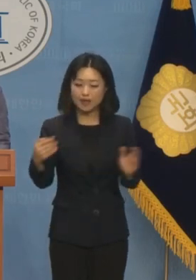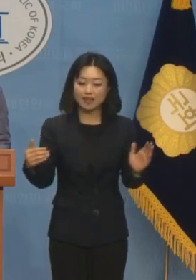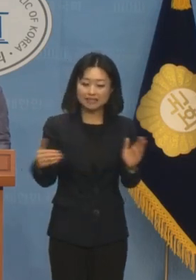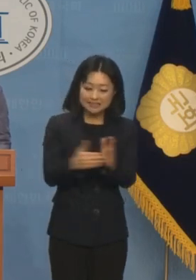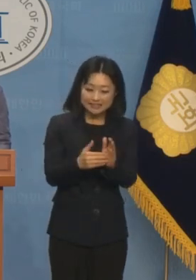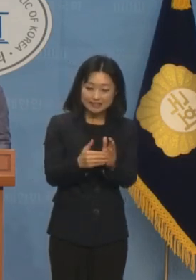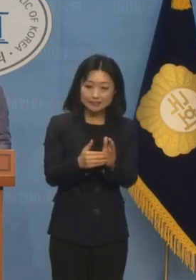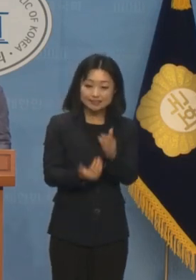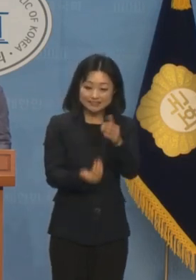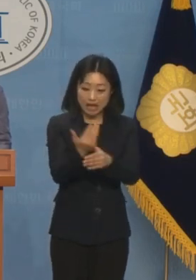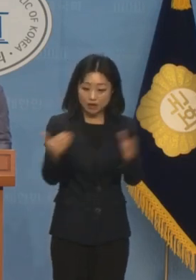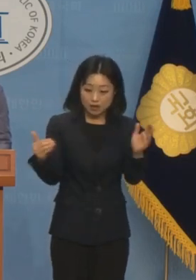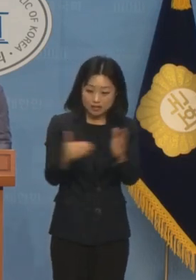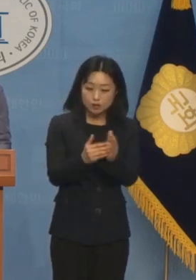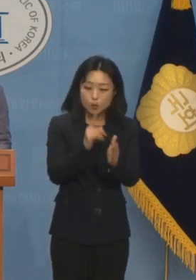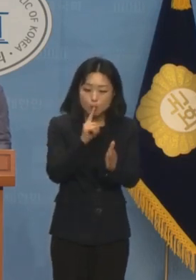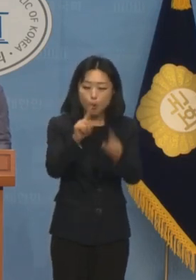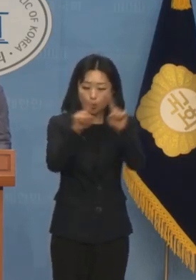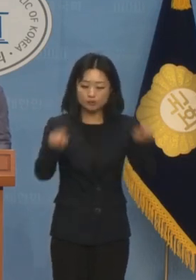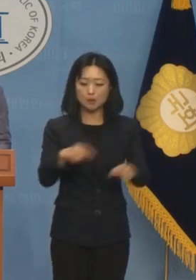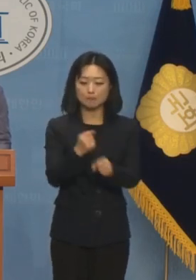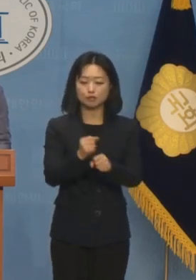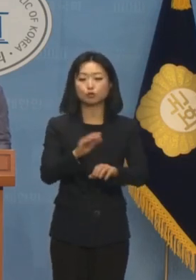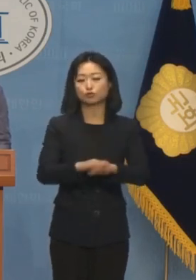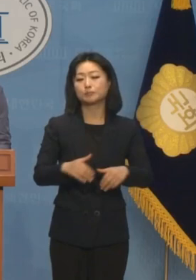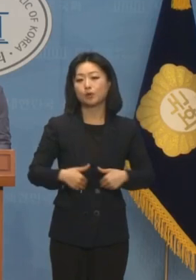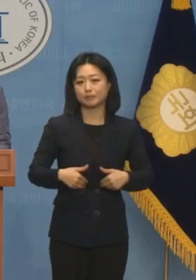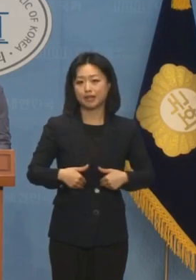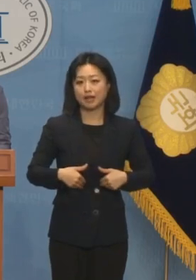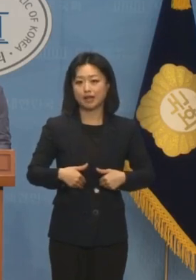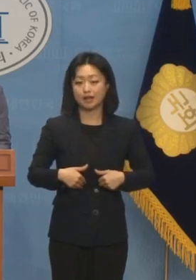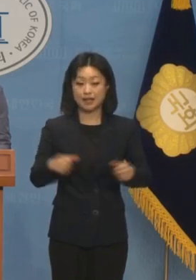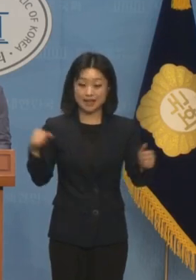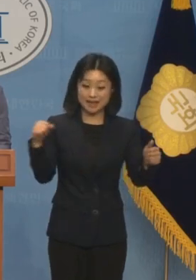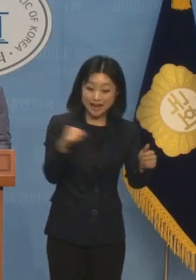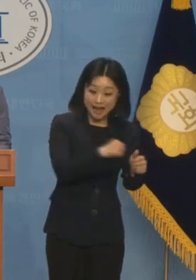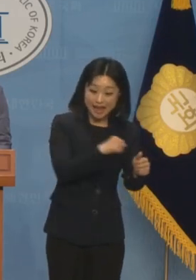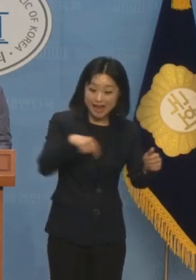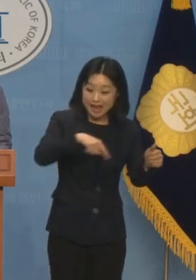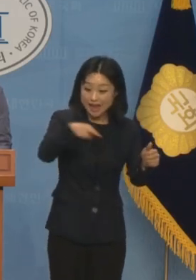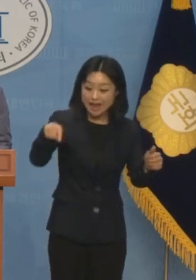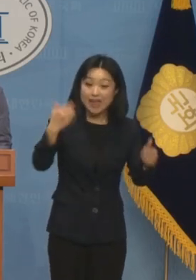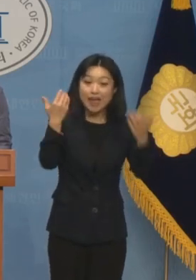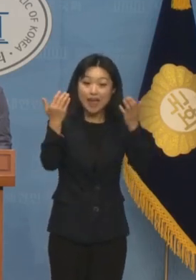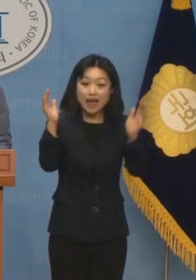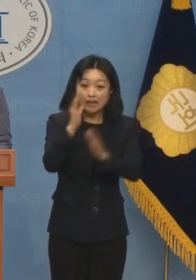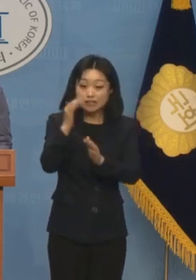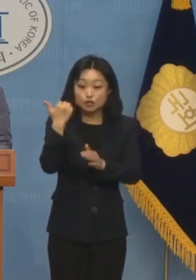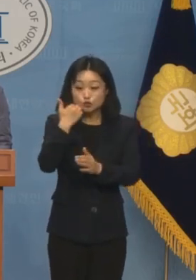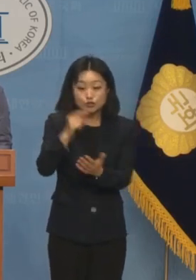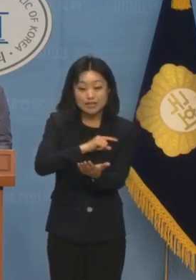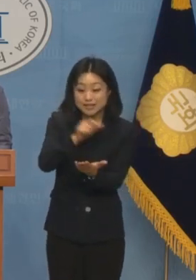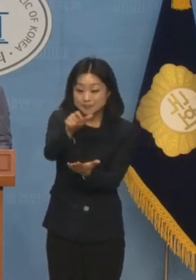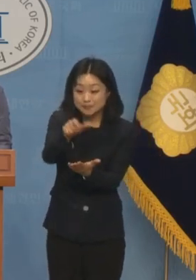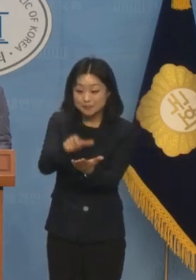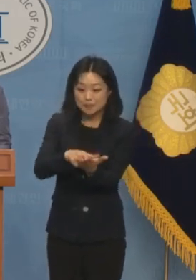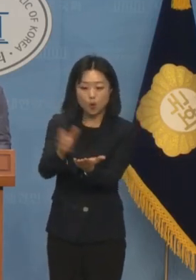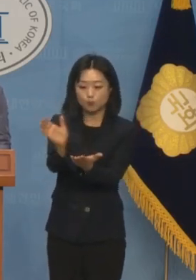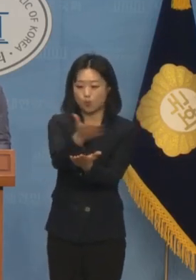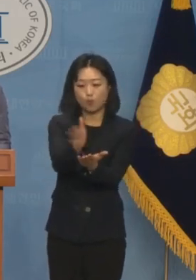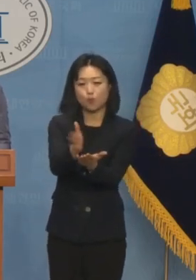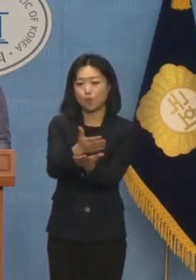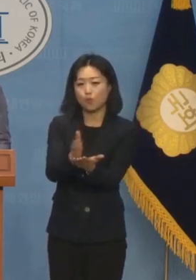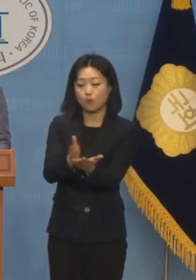남겨야 하는데도 말입니다. 그 결과 가해 학생이 명시된 그 어떤 기록도 남지 않게